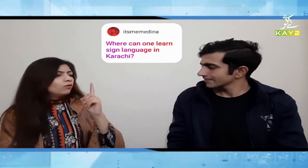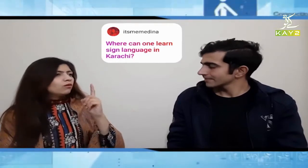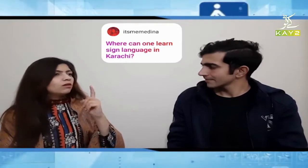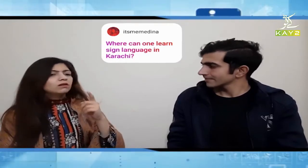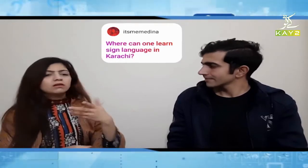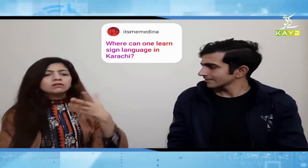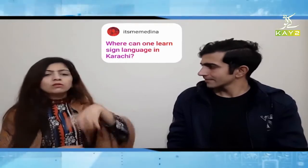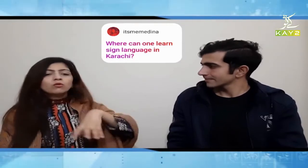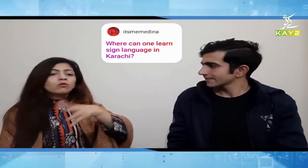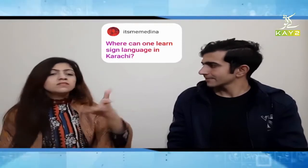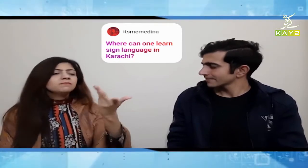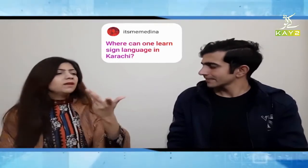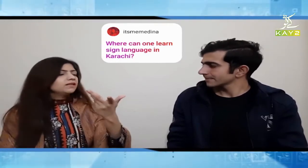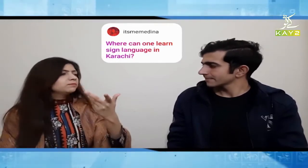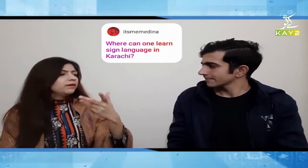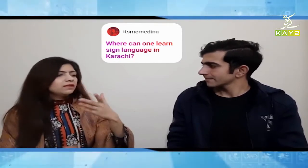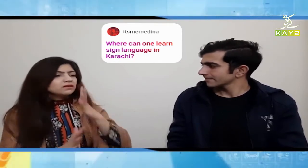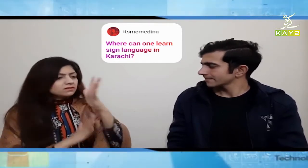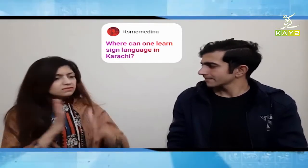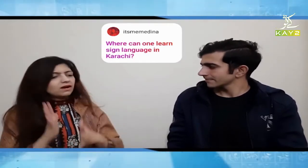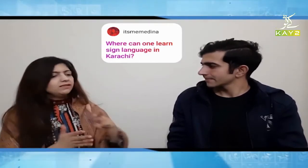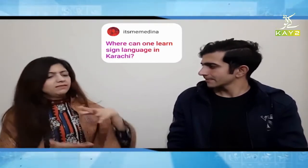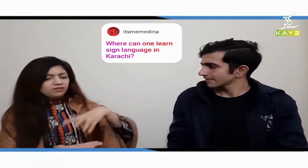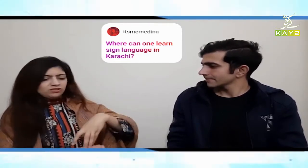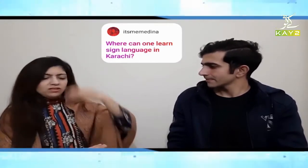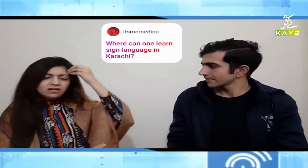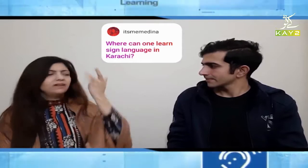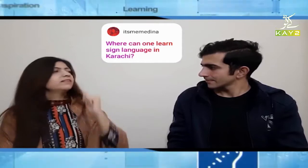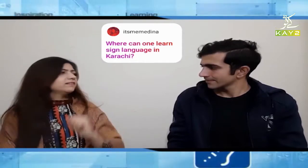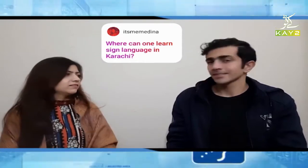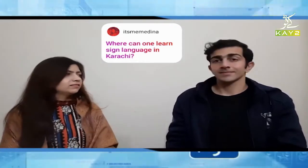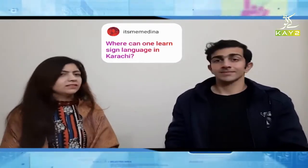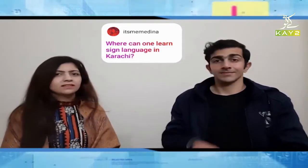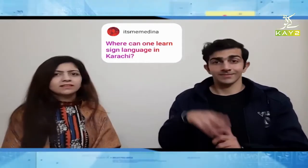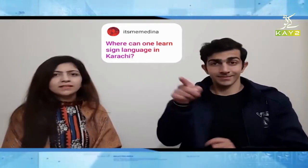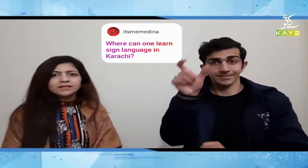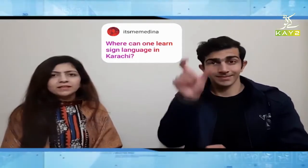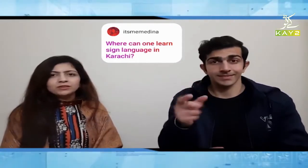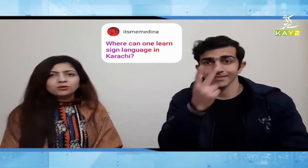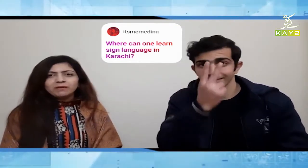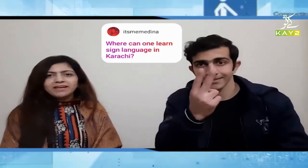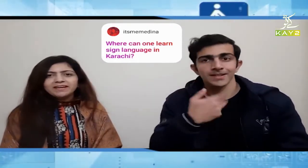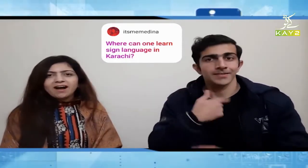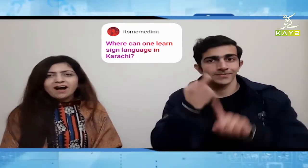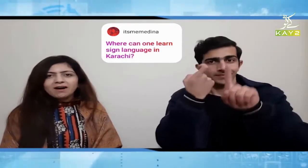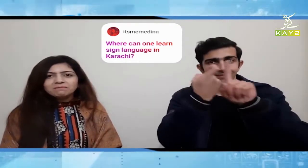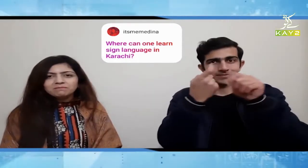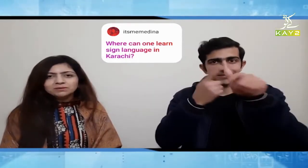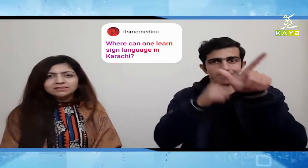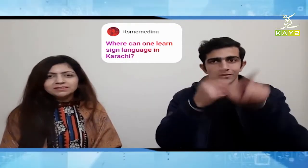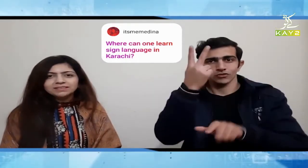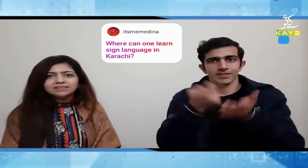अंदर वो कौन सी प्लेस पे साइन लैंग्वेज लर्न कर सकती हैं। तो भाई